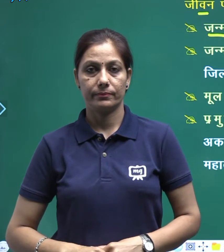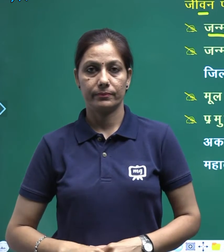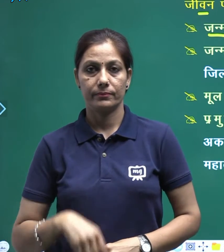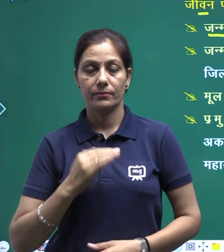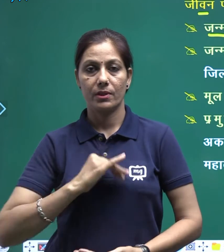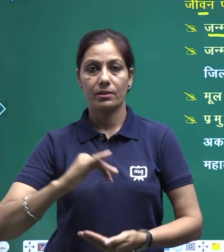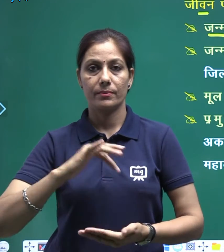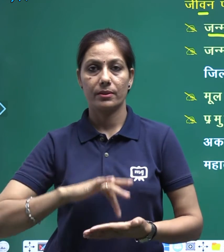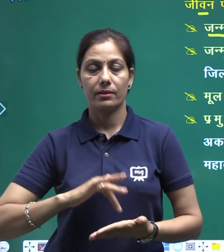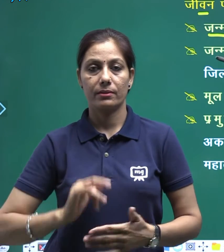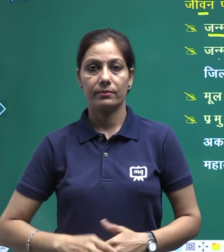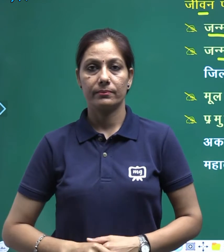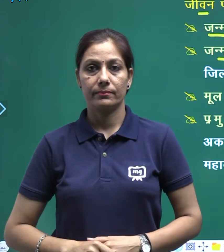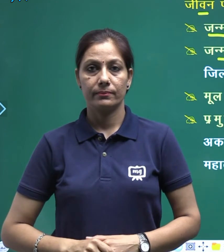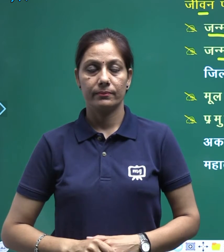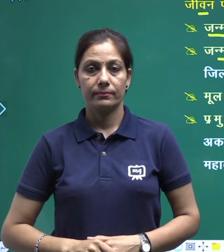जन्म स्थान